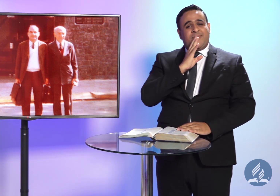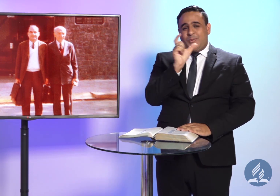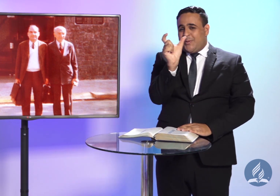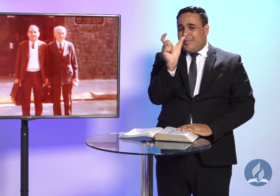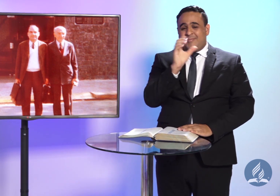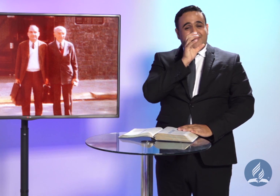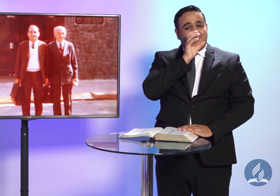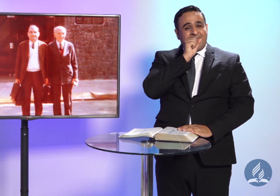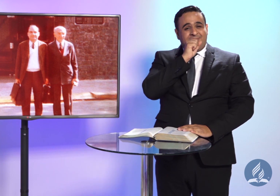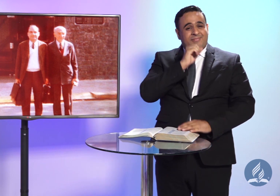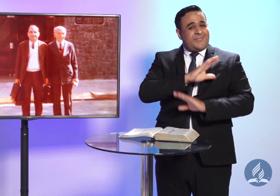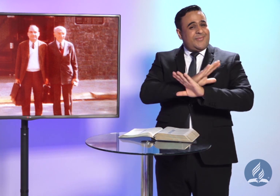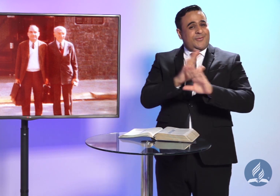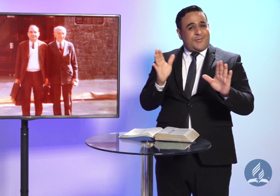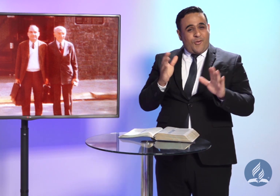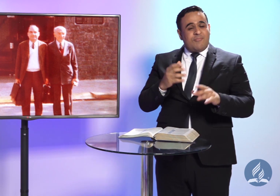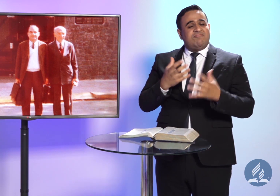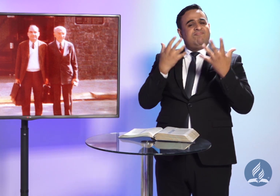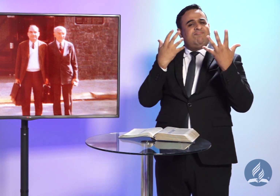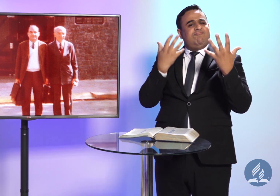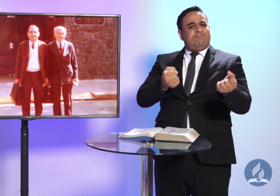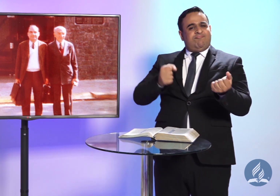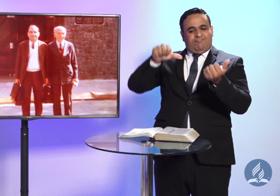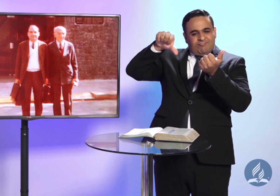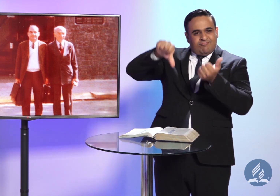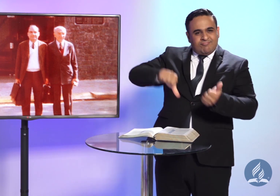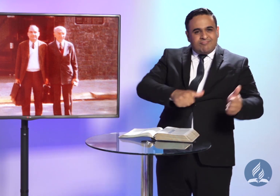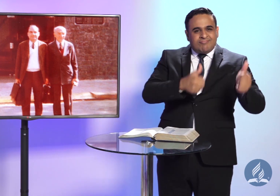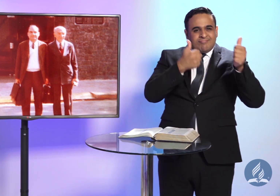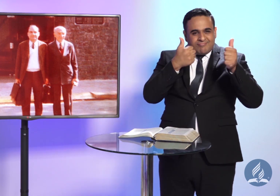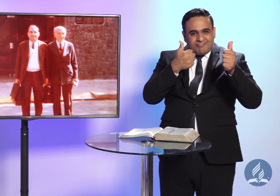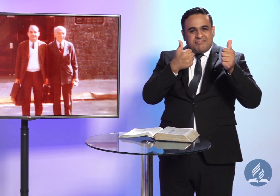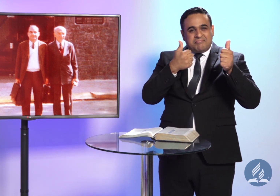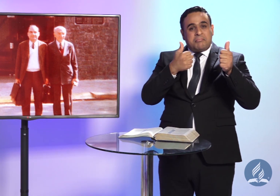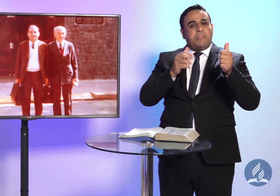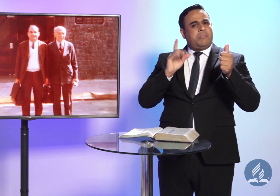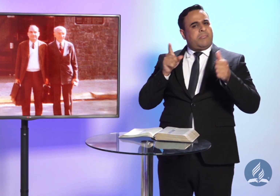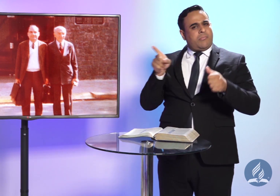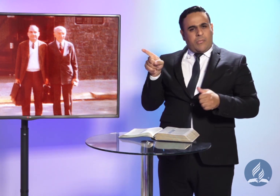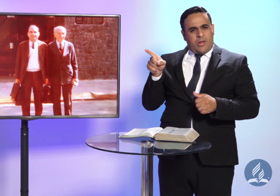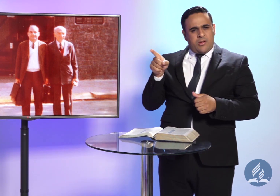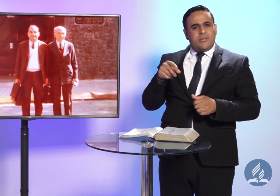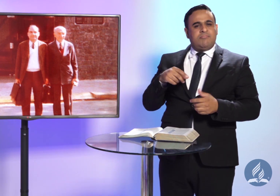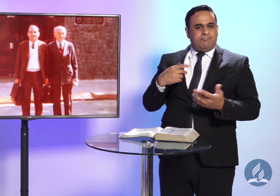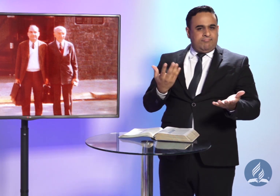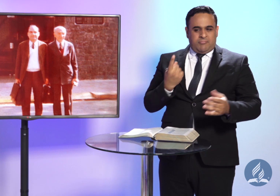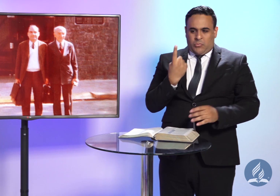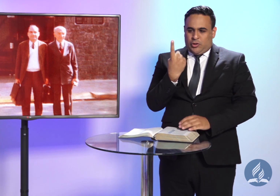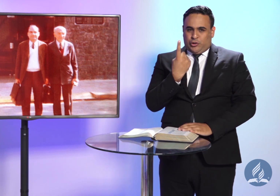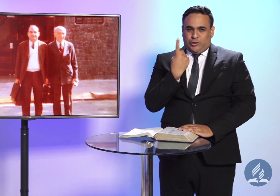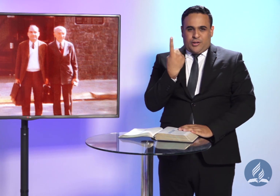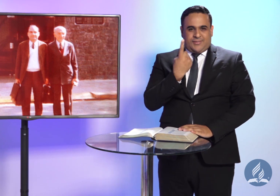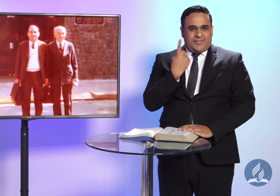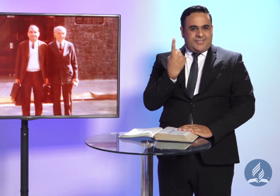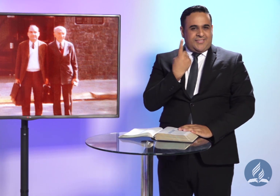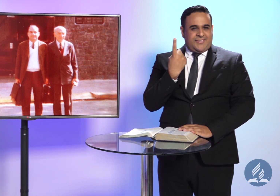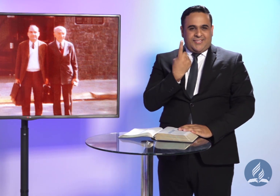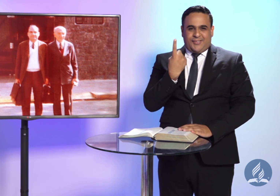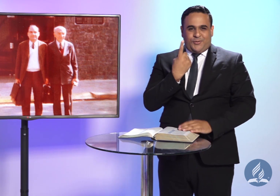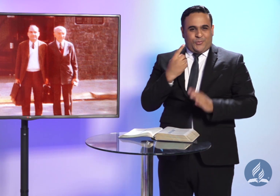era verdadeira e ele aceitou se batizar. No dia do batismo dele, ele não teve intérprete. No dia do batismo